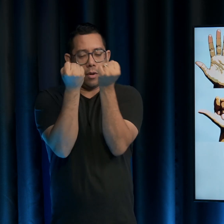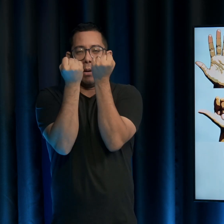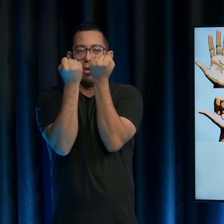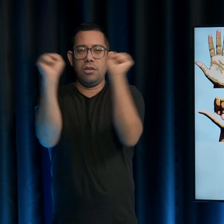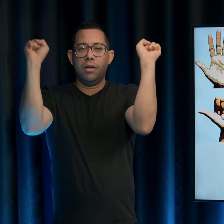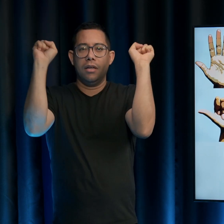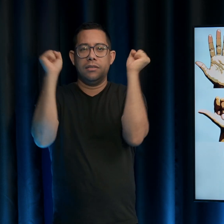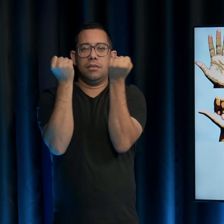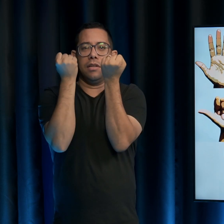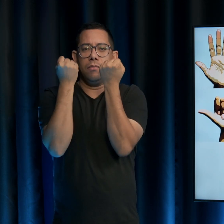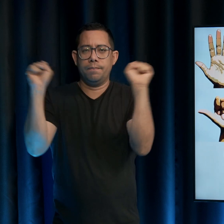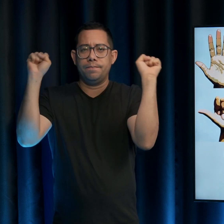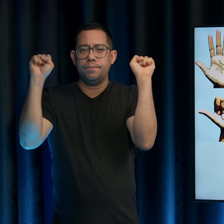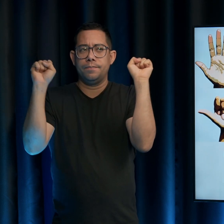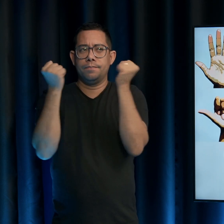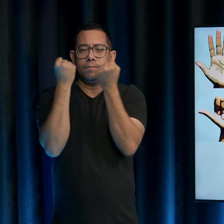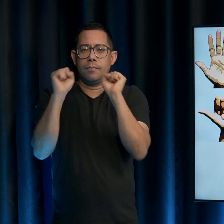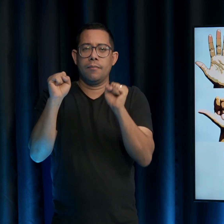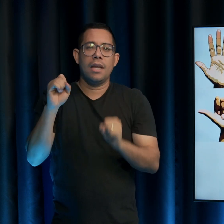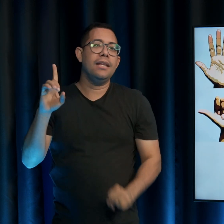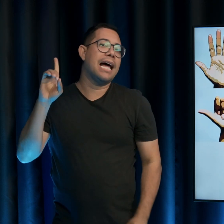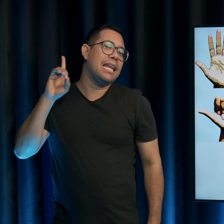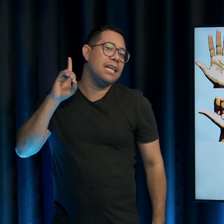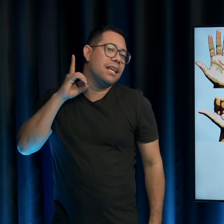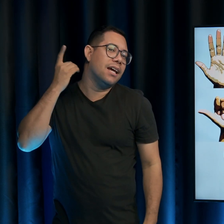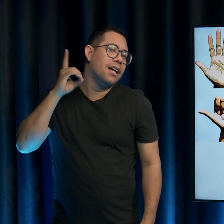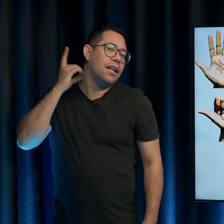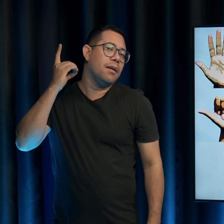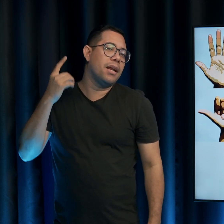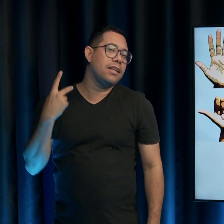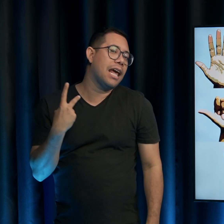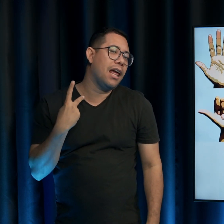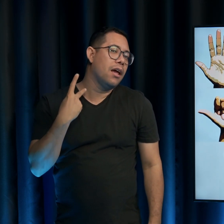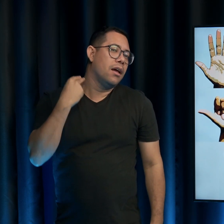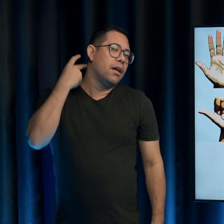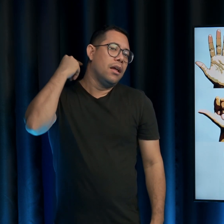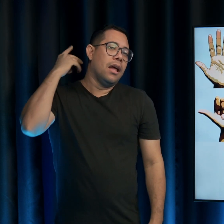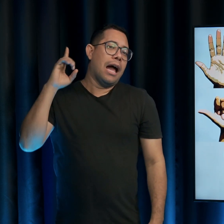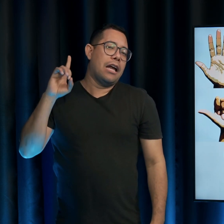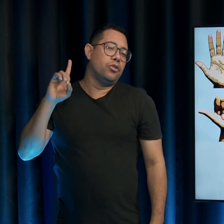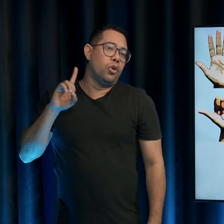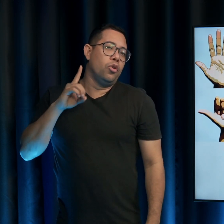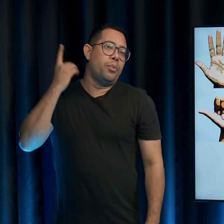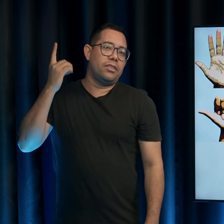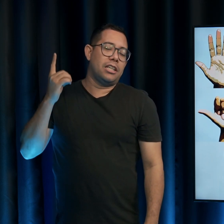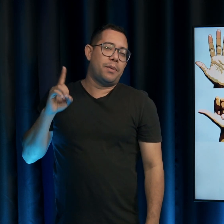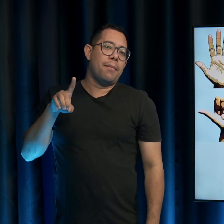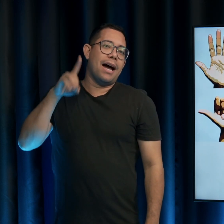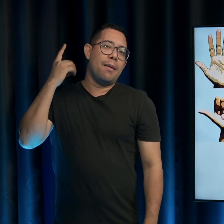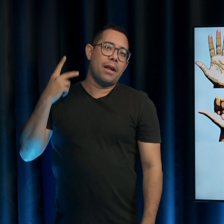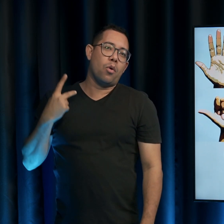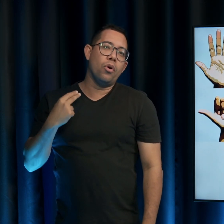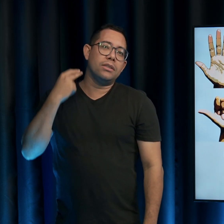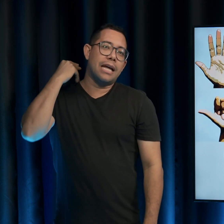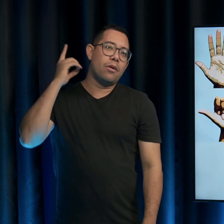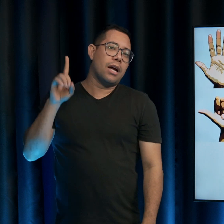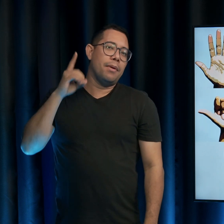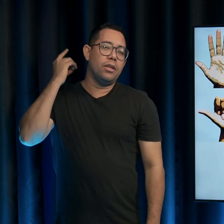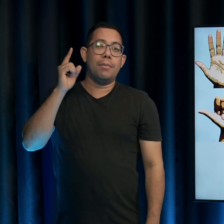forma da mão assim, ó. Sansão e Dalila. Lembrando que ela ajudou no processo para amarrar, para cortar o cabelo dele. Mas tem